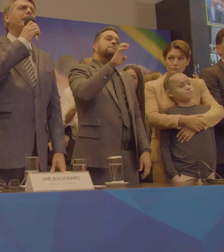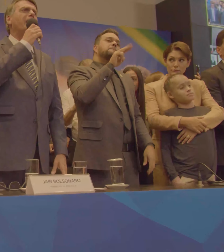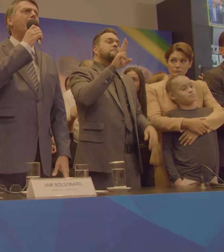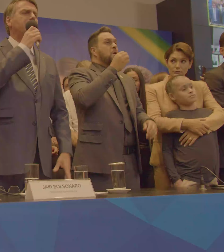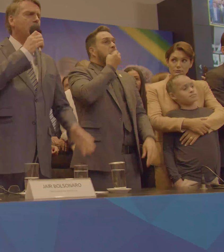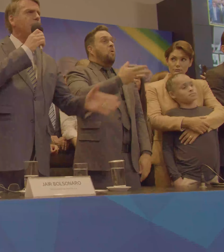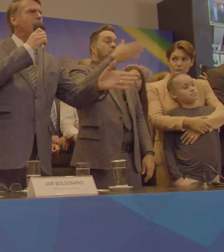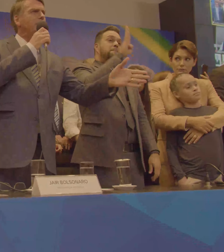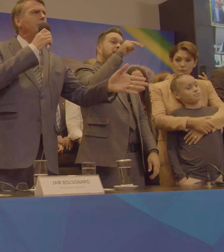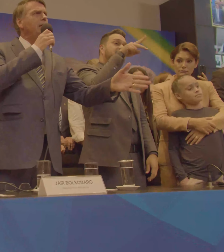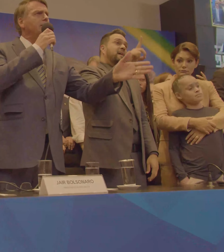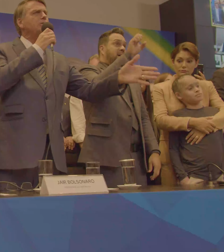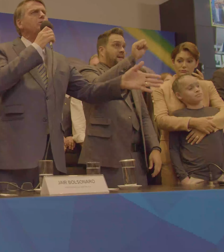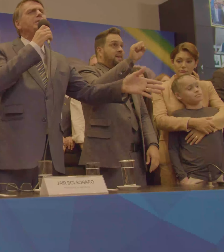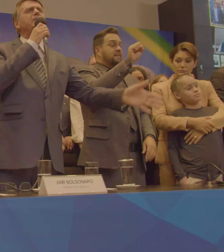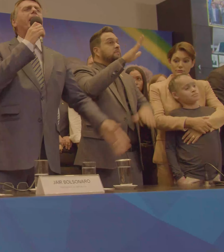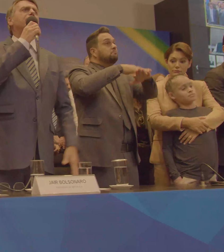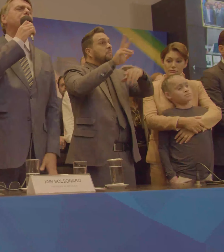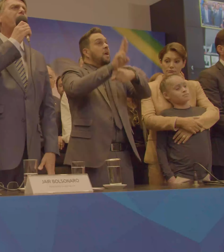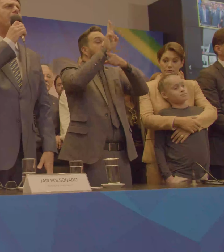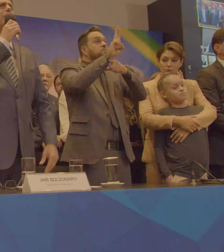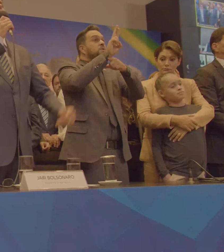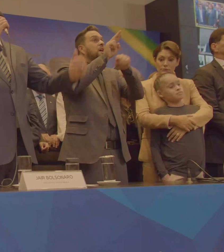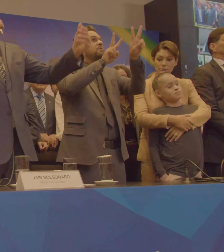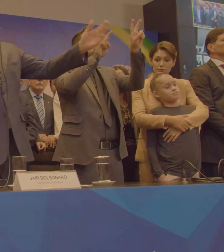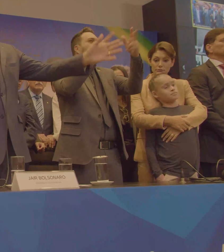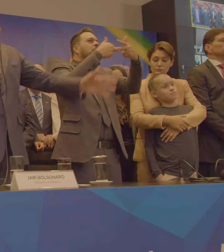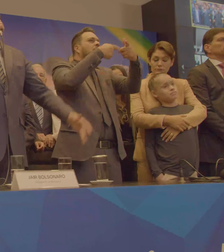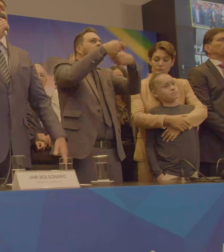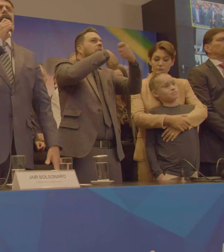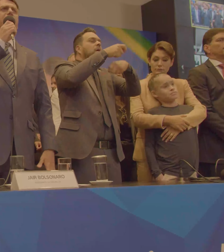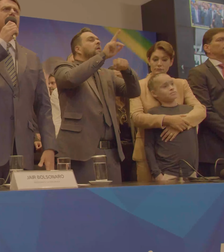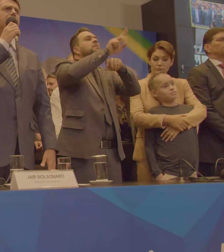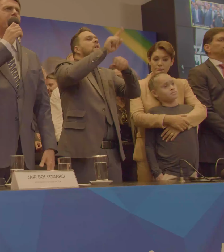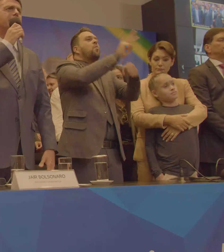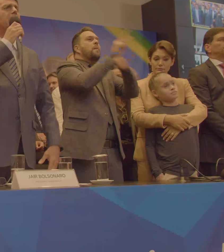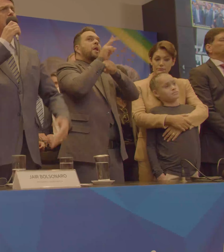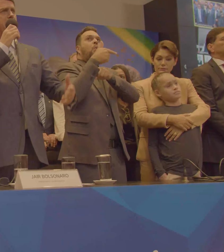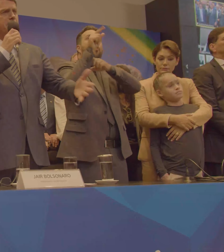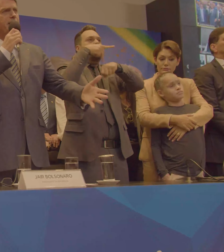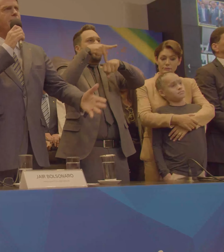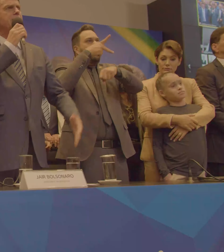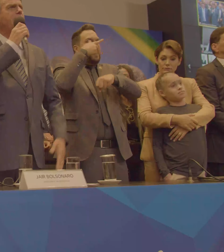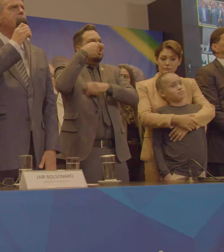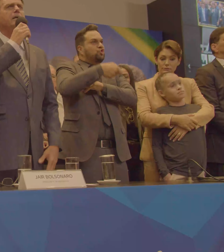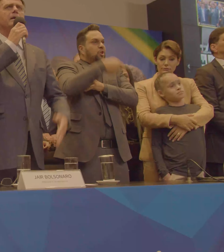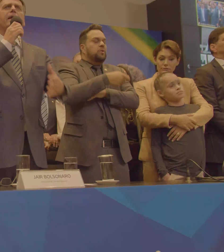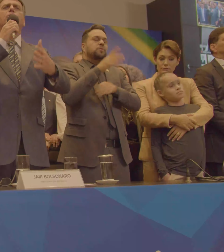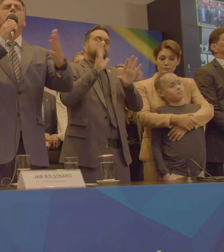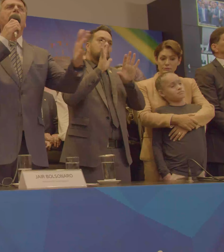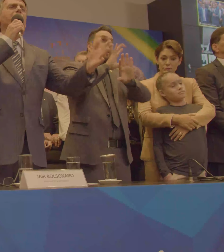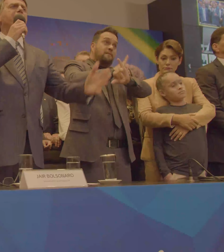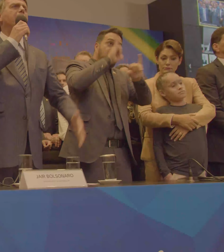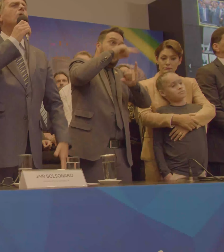nosso BNDES estar cuidando das pessoas internas do nosso país, não emprestar dinheiro para outras ditaduras. Dizer a vocês,